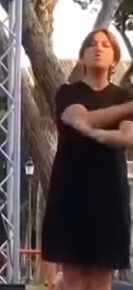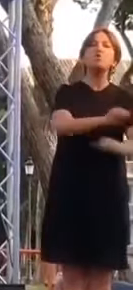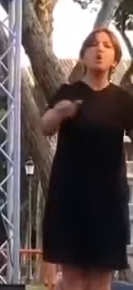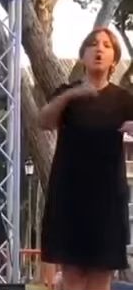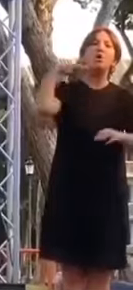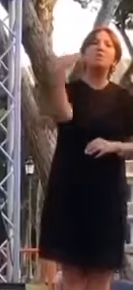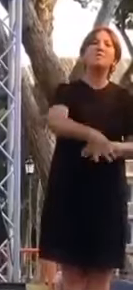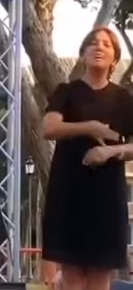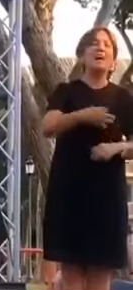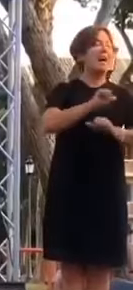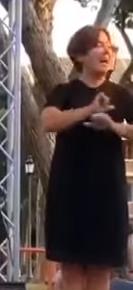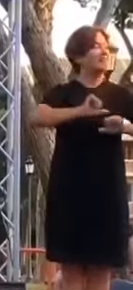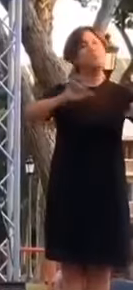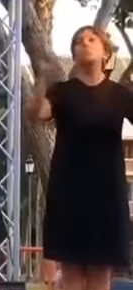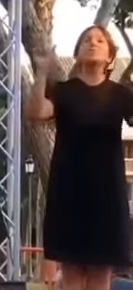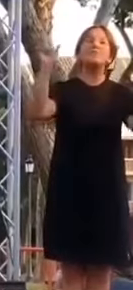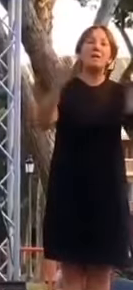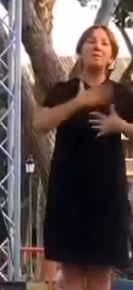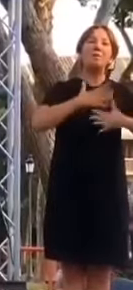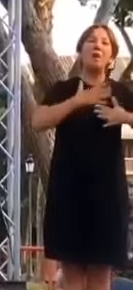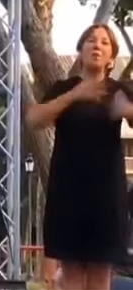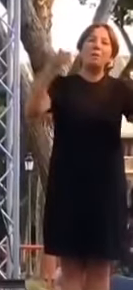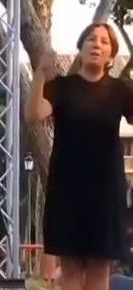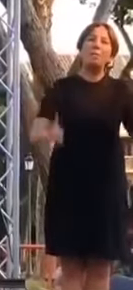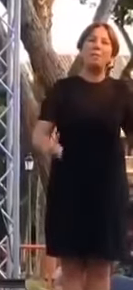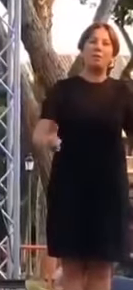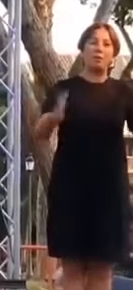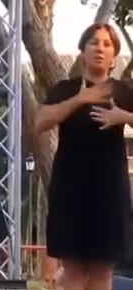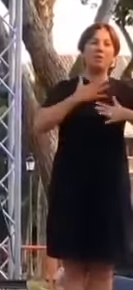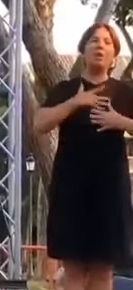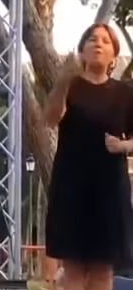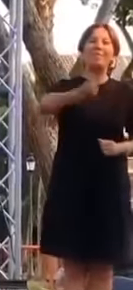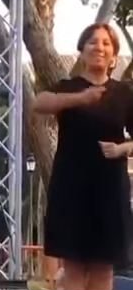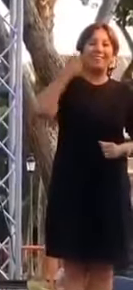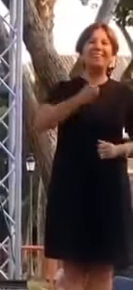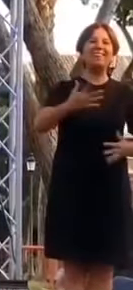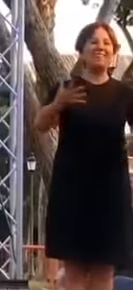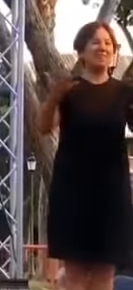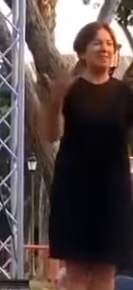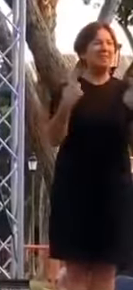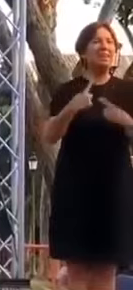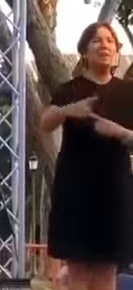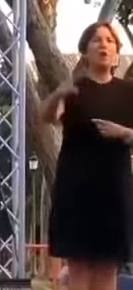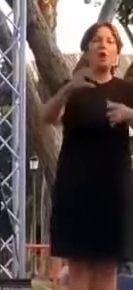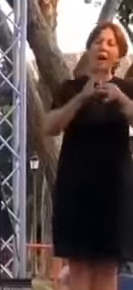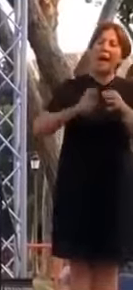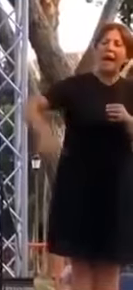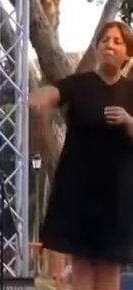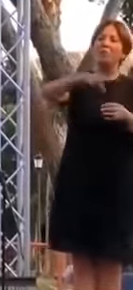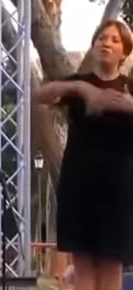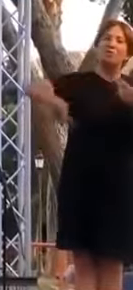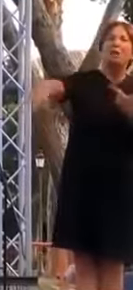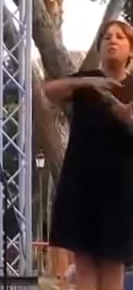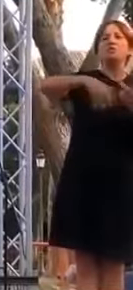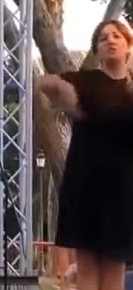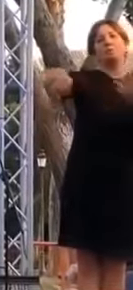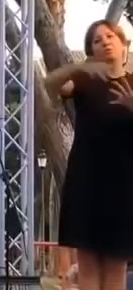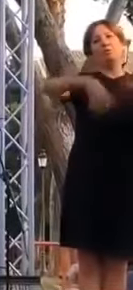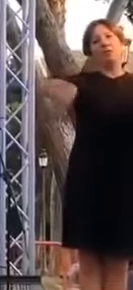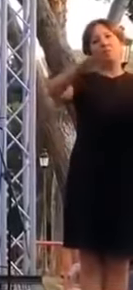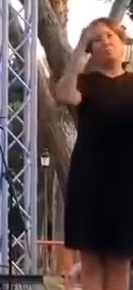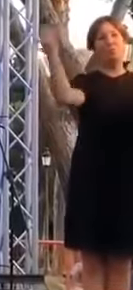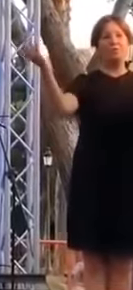solo, sempre ed esclusivamente della propria poltrona, dei propri interessi e dei loro amici, degli amici, degli amici,